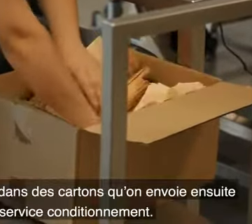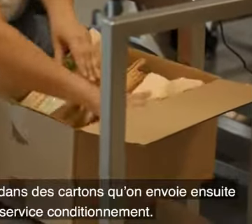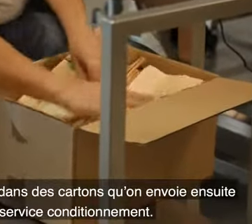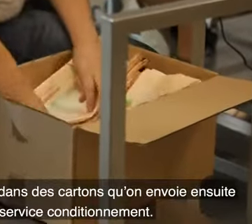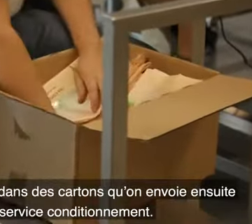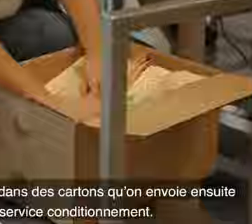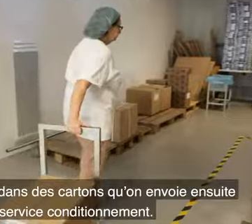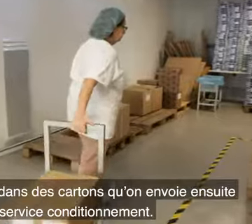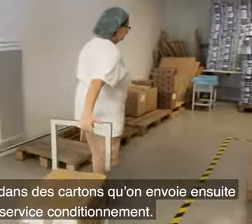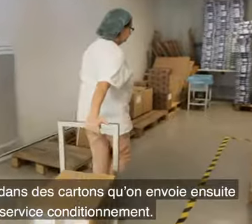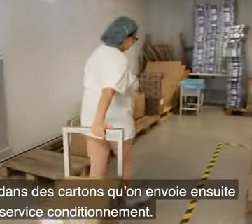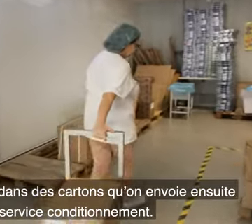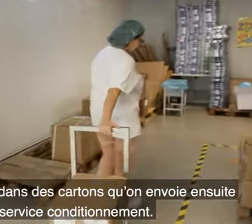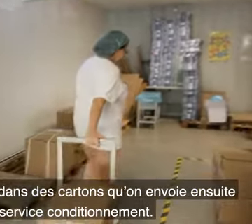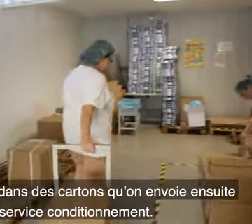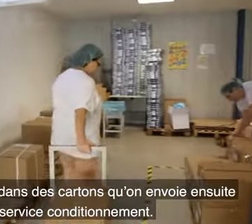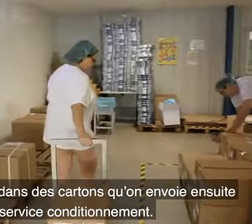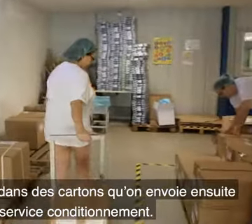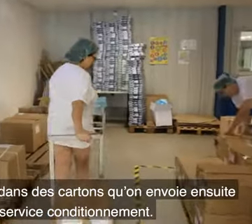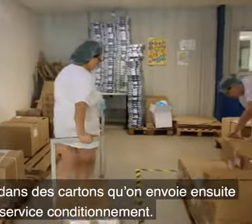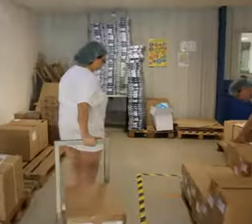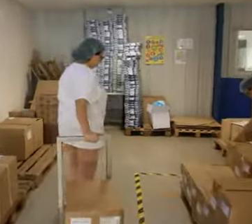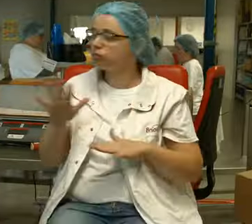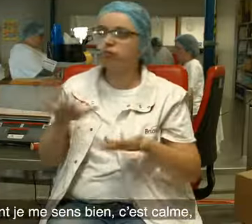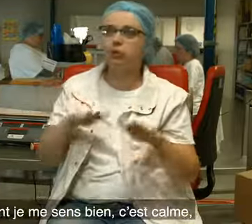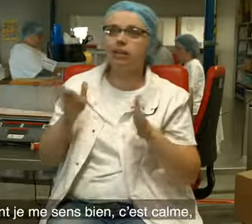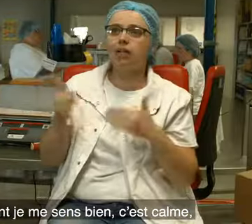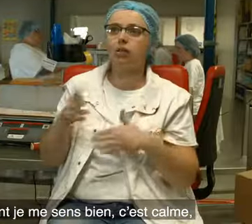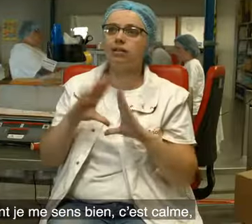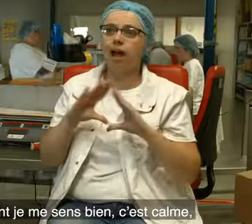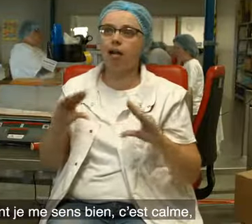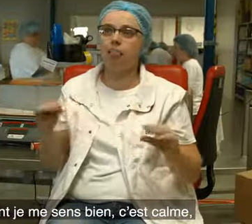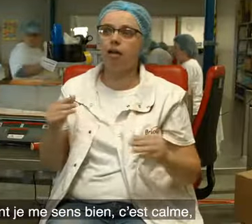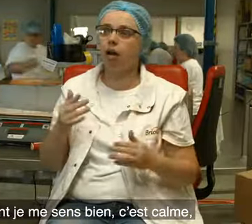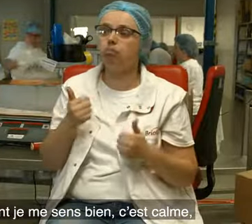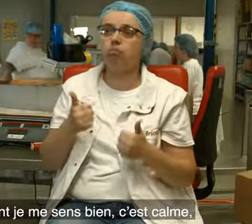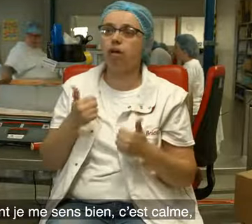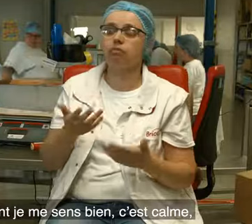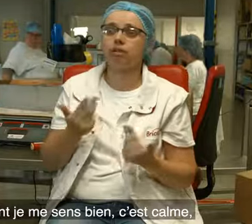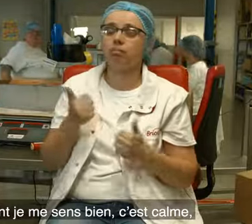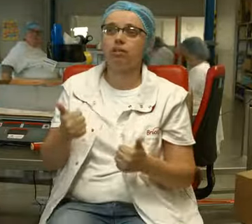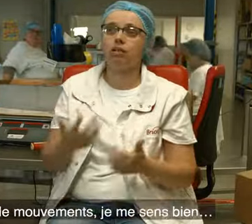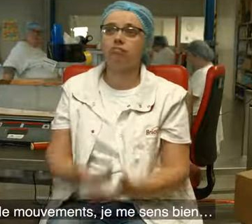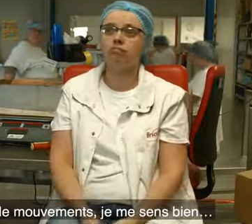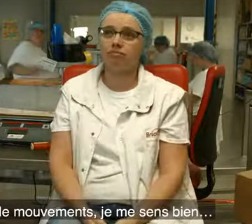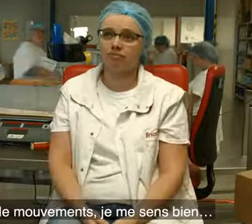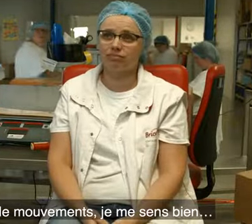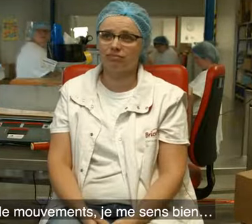les mets dans des cartons qu'ensuite on envoie au service conditionnement. Et ici, maintenant, je me sens bien, c'est calme, il y a moins de mouvement et je me